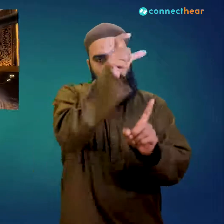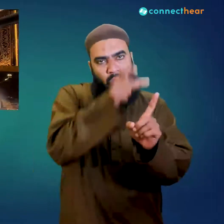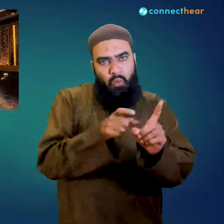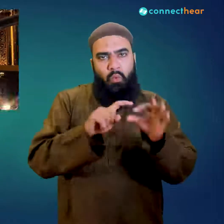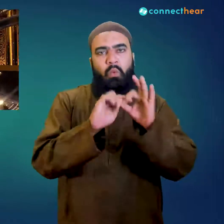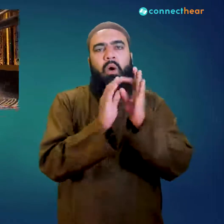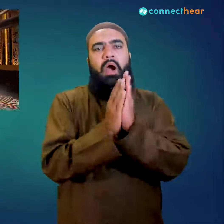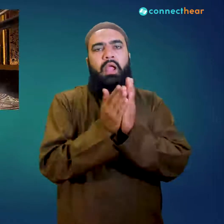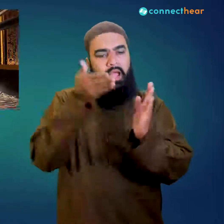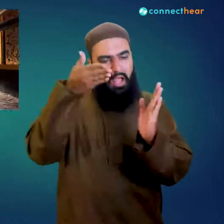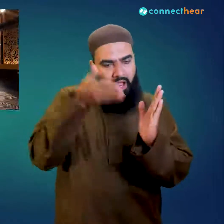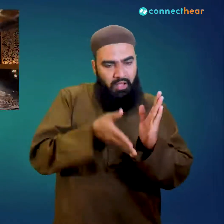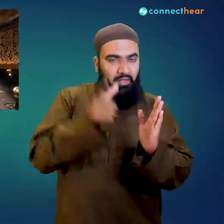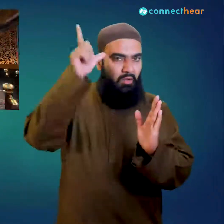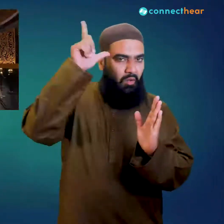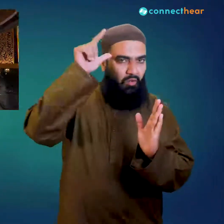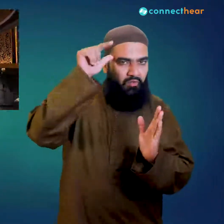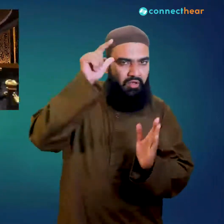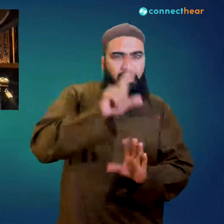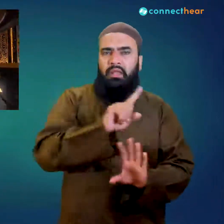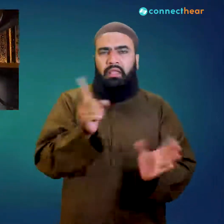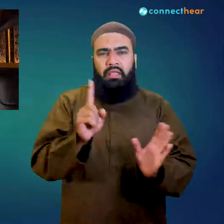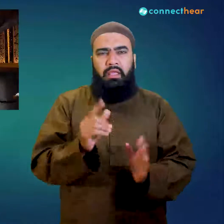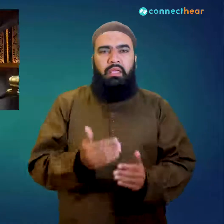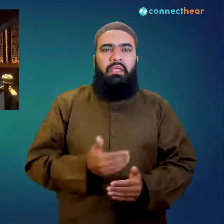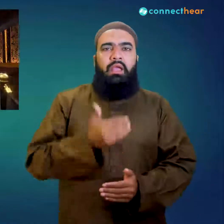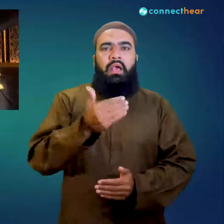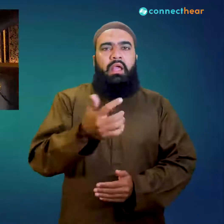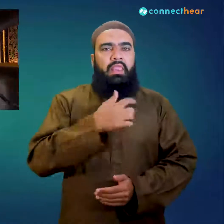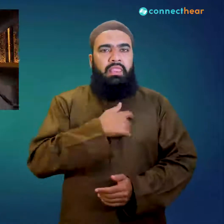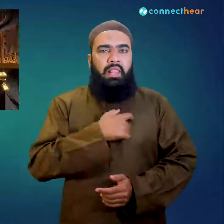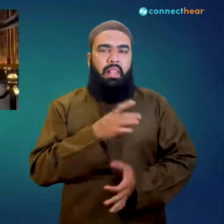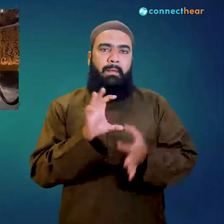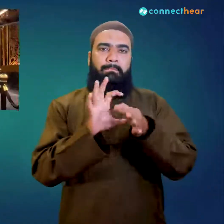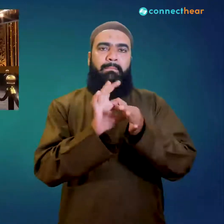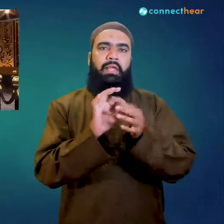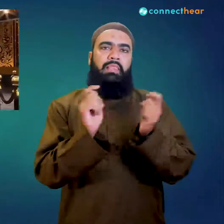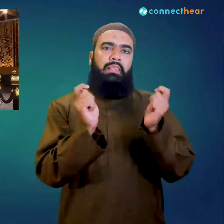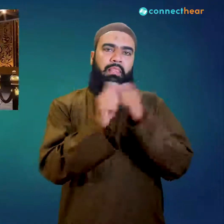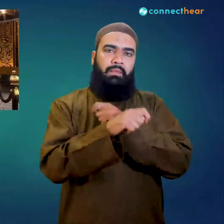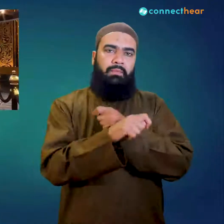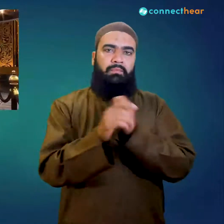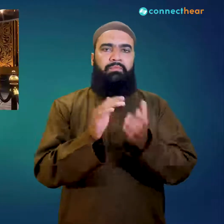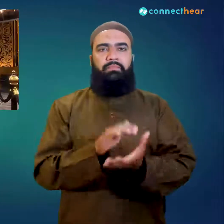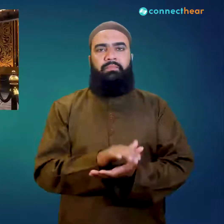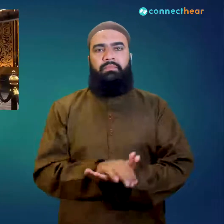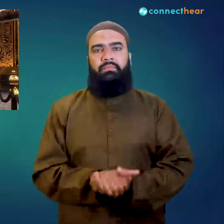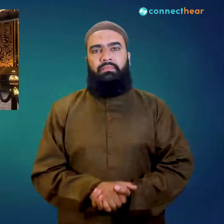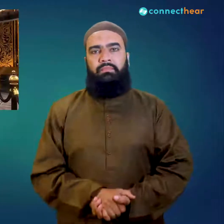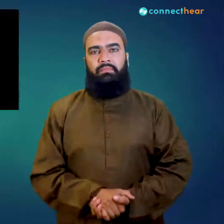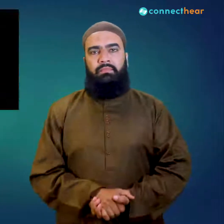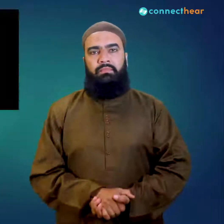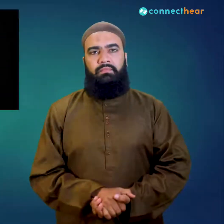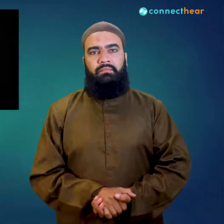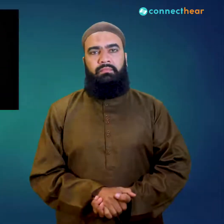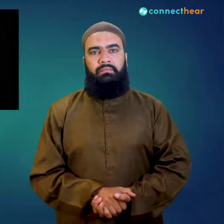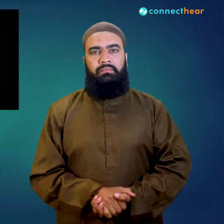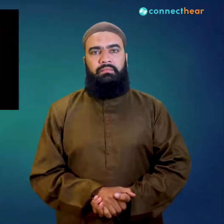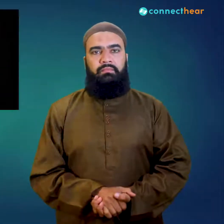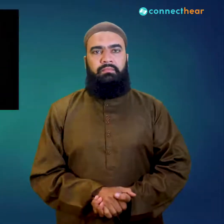اقفالها، تو کیا یہ لوگ قرآن میں غور نہیں کرتے یا دلوں پر قفل لگ رہے ہیں؟